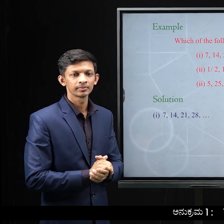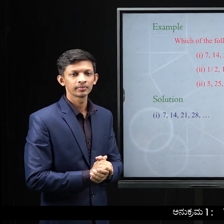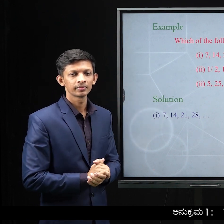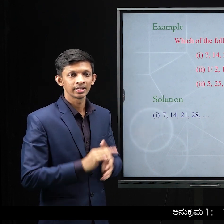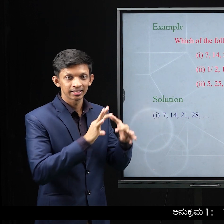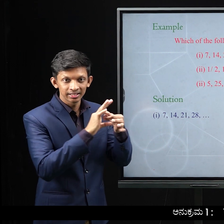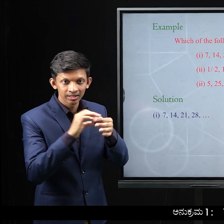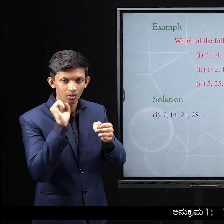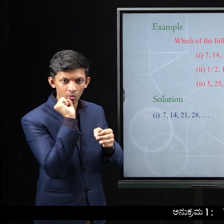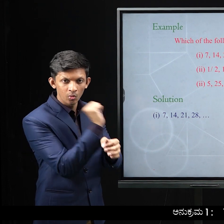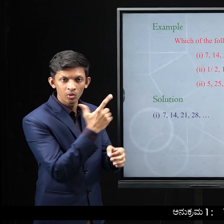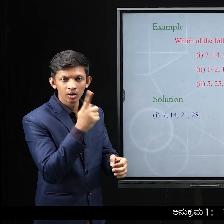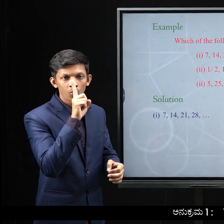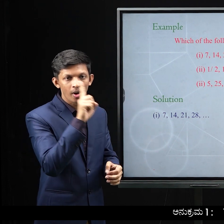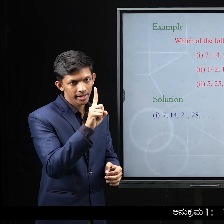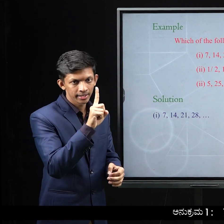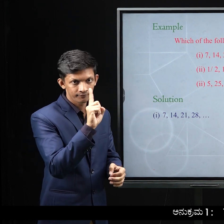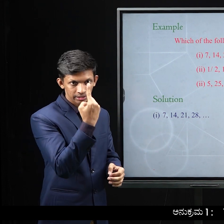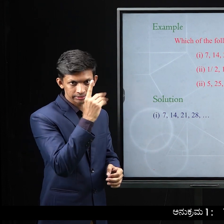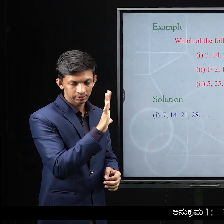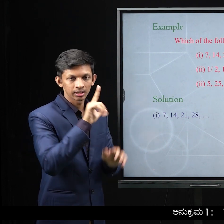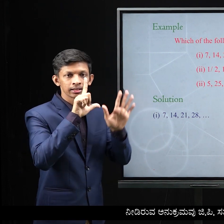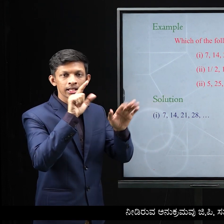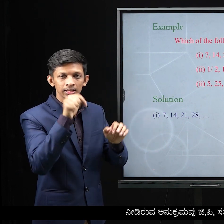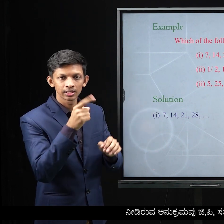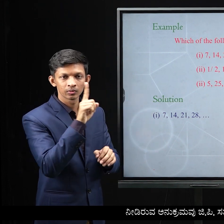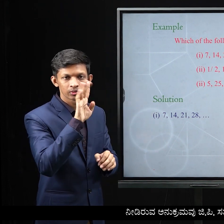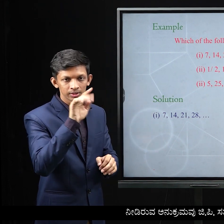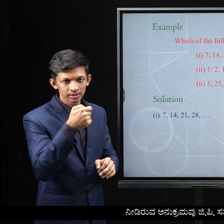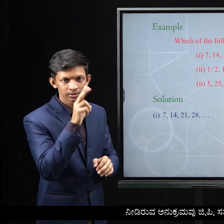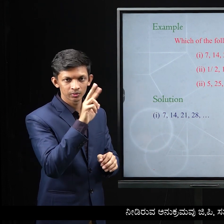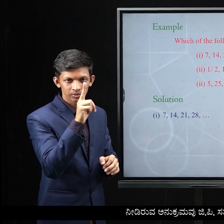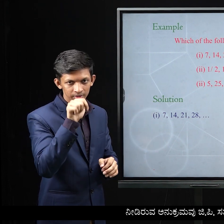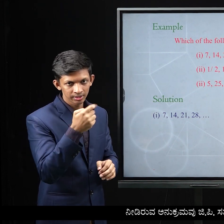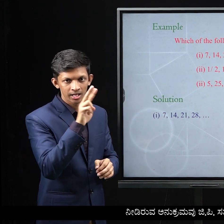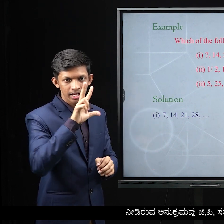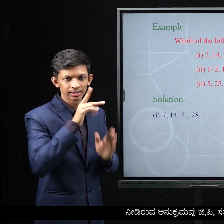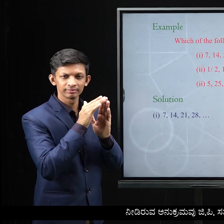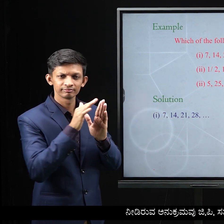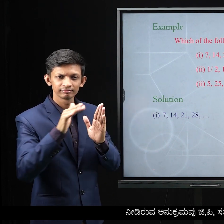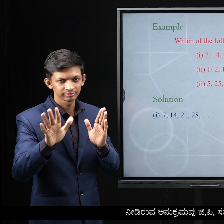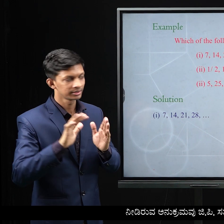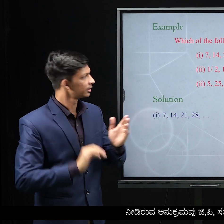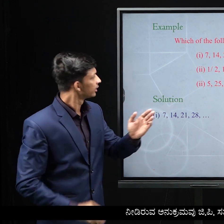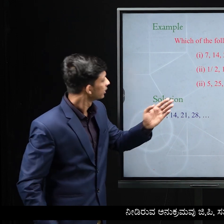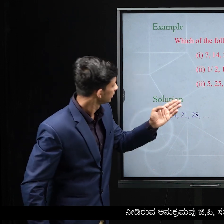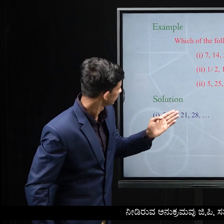7, 14, 21, 28. ನೀಡಿರುವ ಅನುಕ್ರಮವು ಜಿಪಿ ಸತತ ಪದಗಳ ನಡುವಿನ